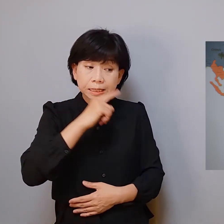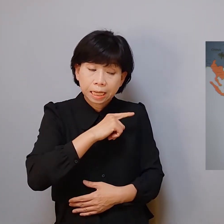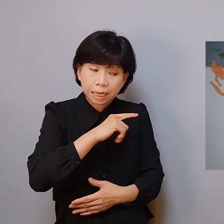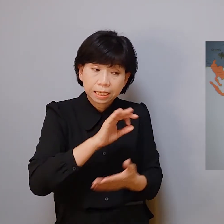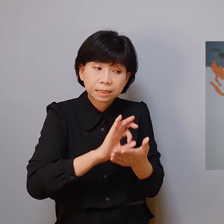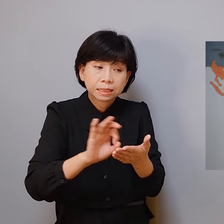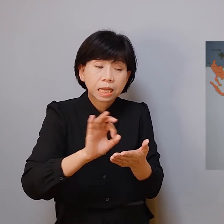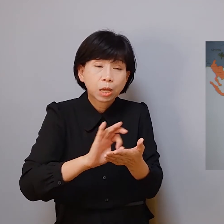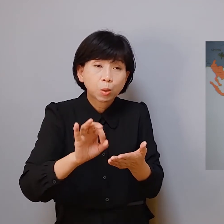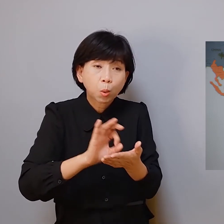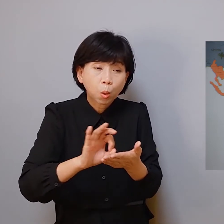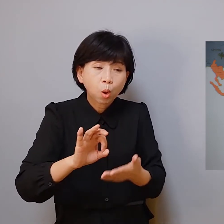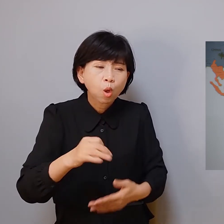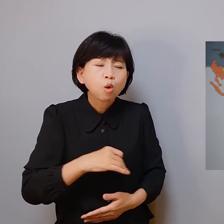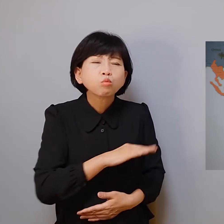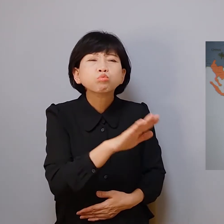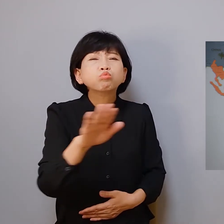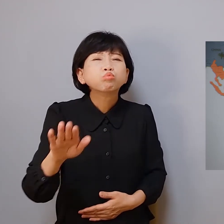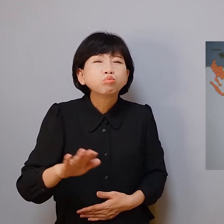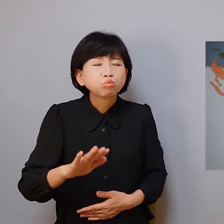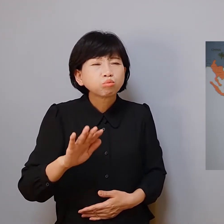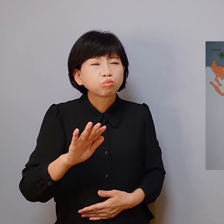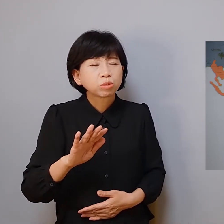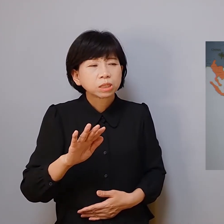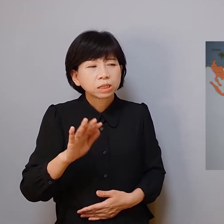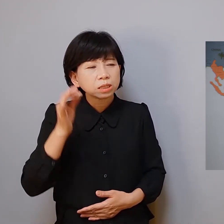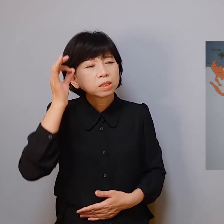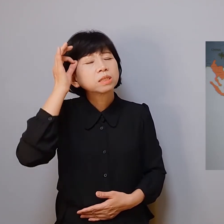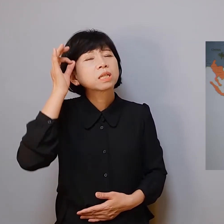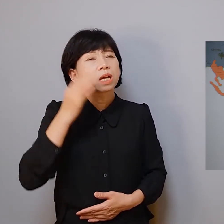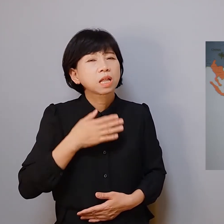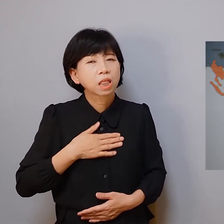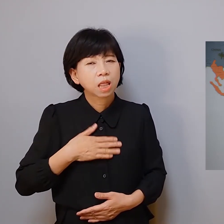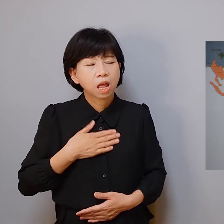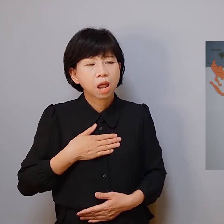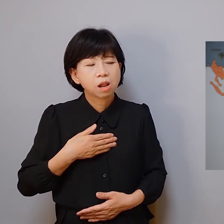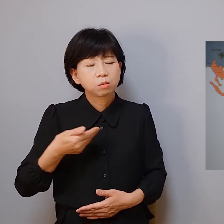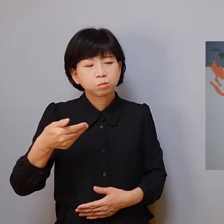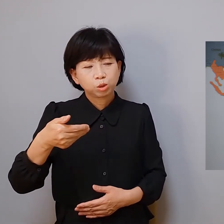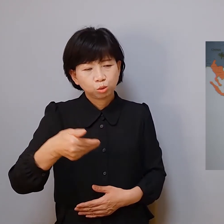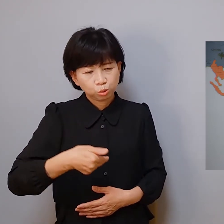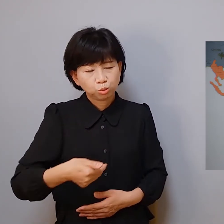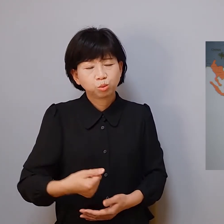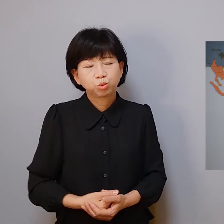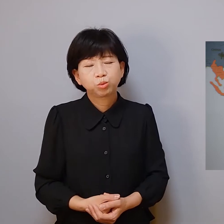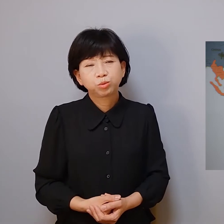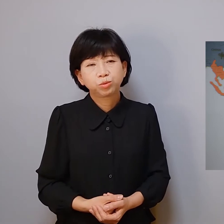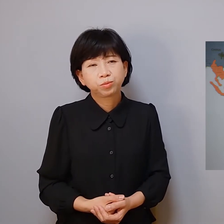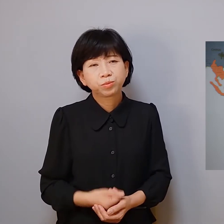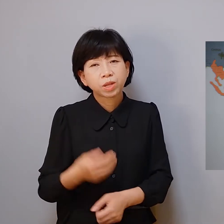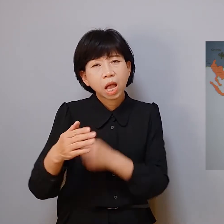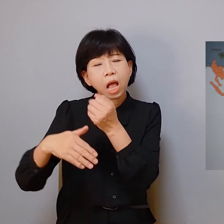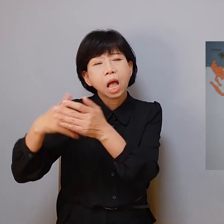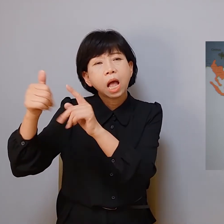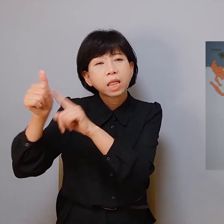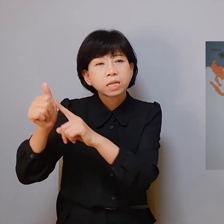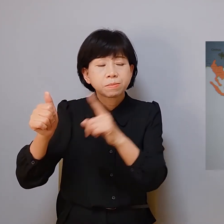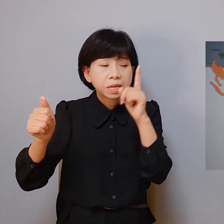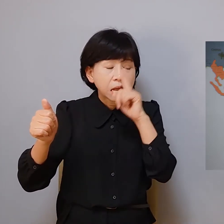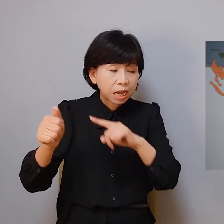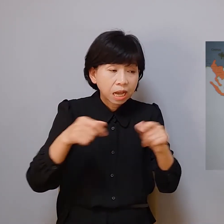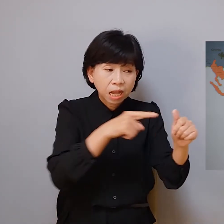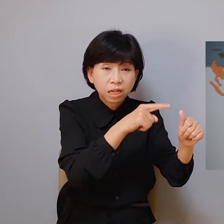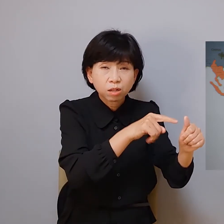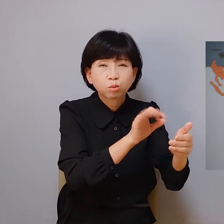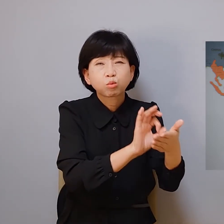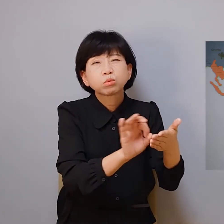악한 것들도 사용하세요. 악을 만드신 것은 아니지만 이 악한 것들을 하나님이 일부러